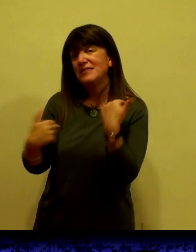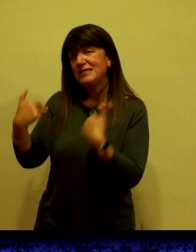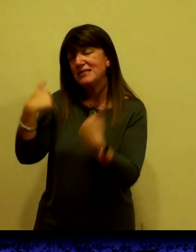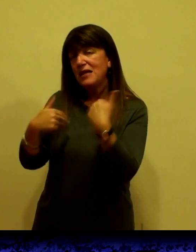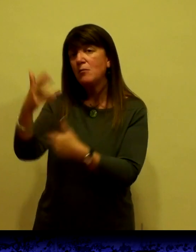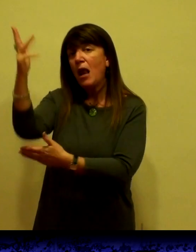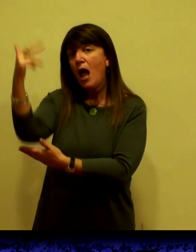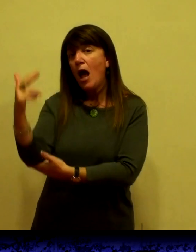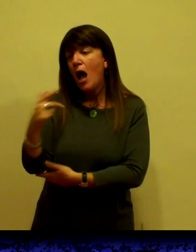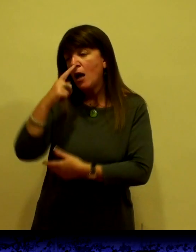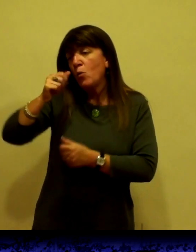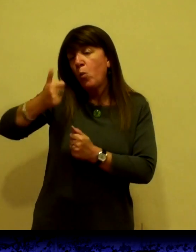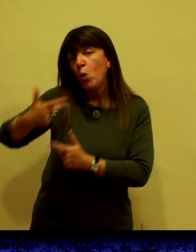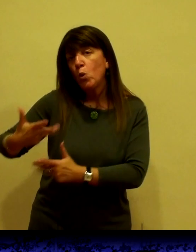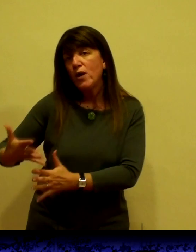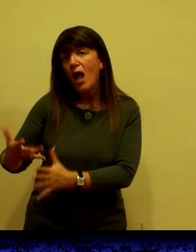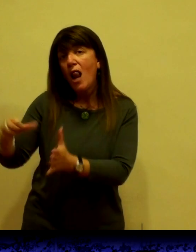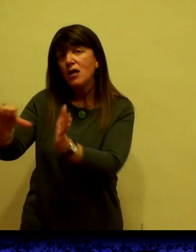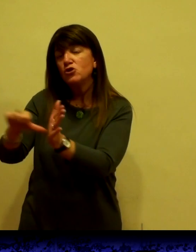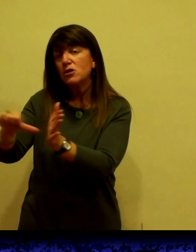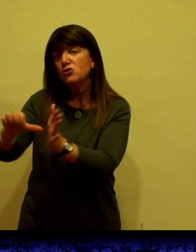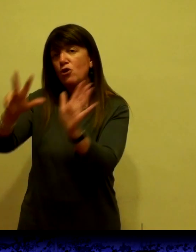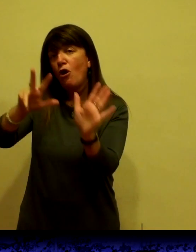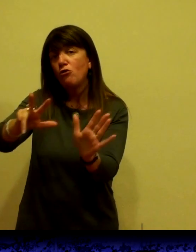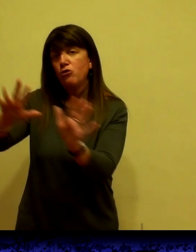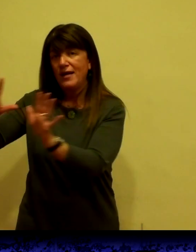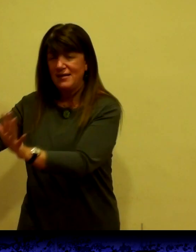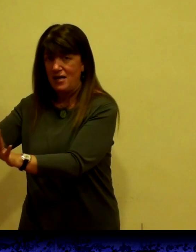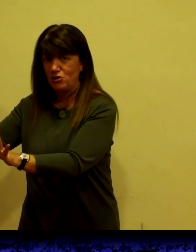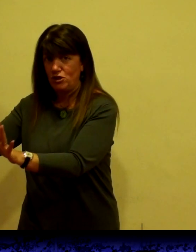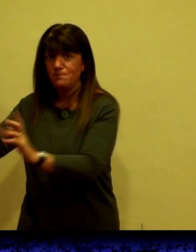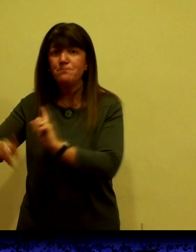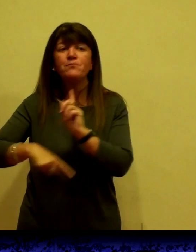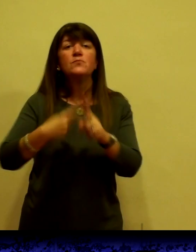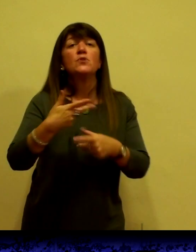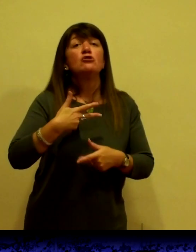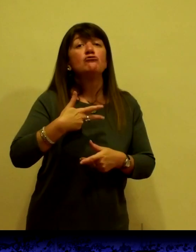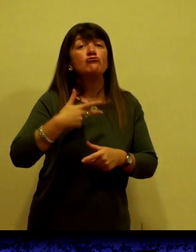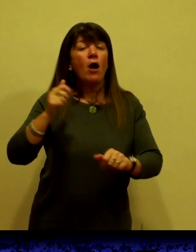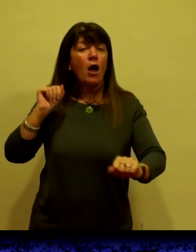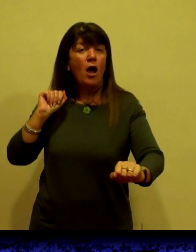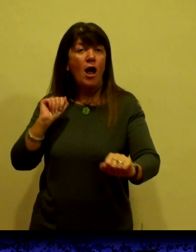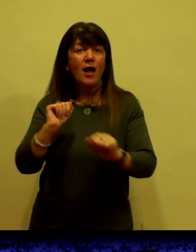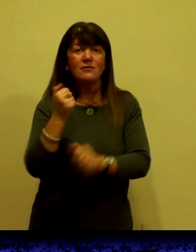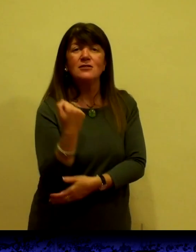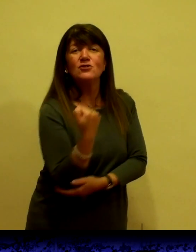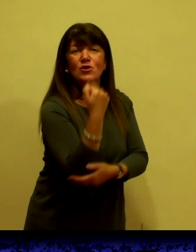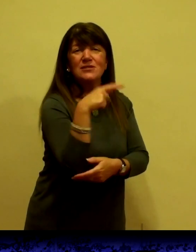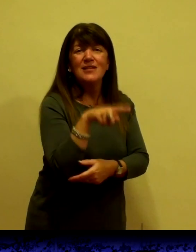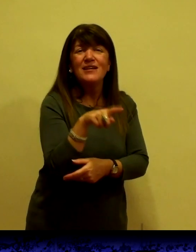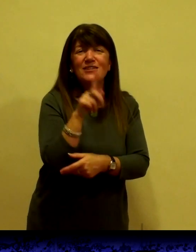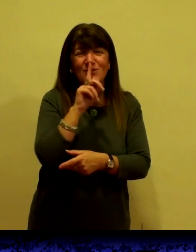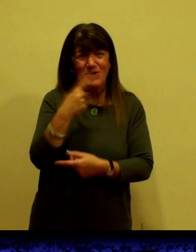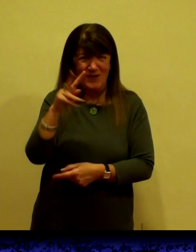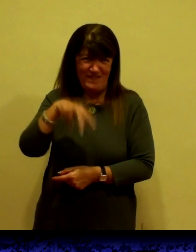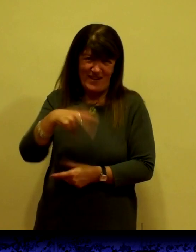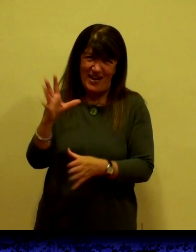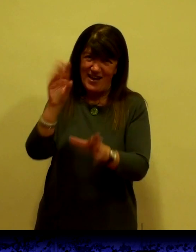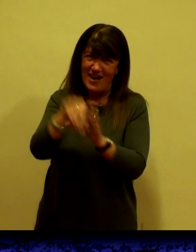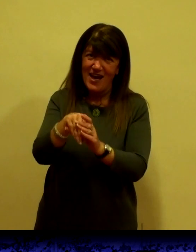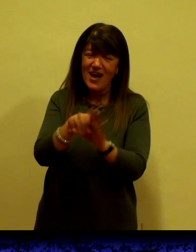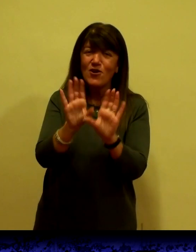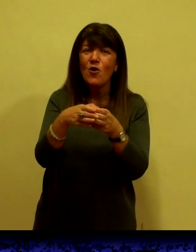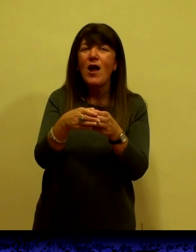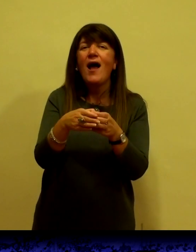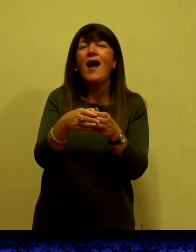Arte Plurale, circoscrizioni 8 e 10. E abbiamo anche degli enti sostenitori, quali la Compagnia di San Paolo, che ci ha